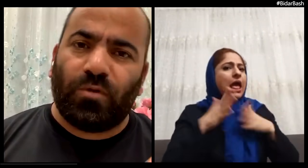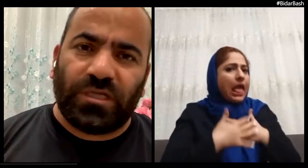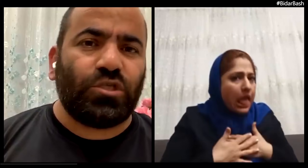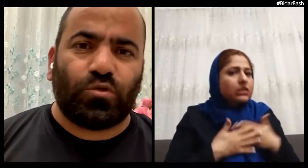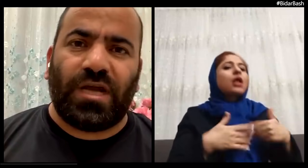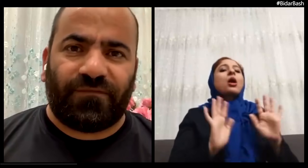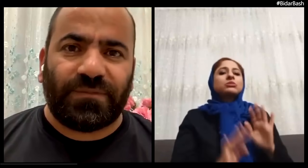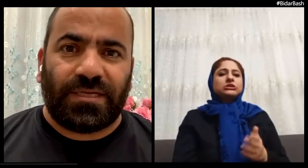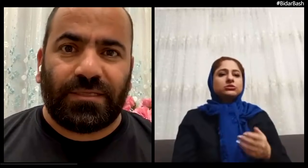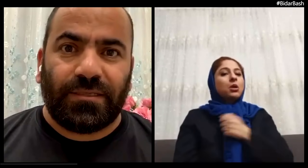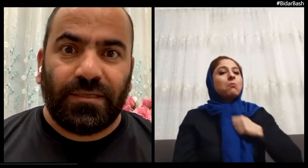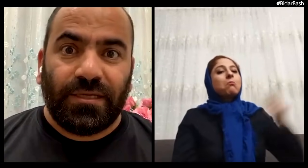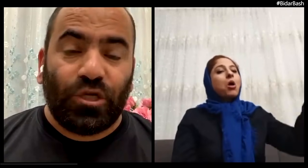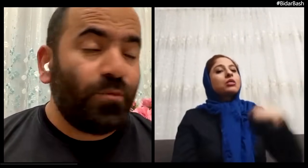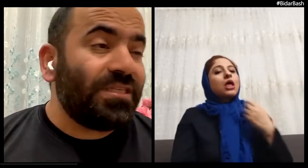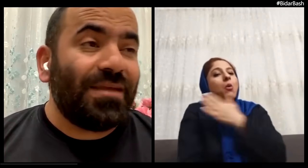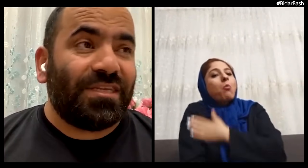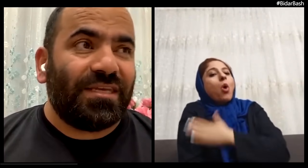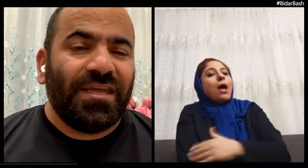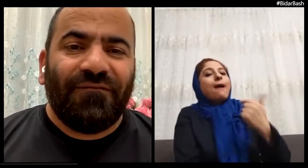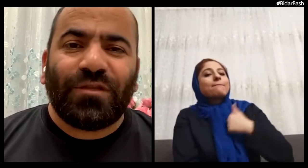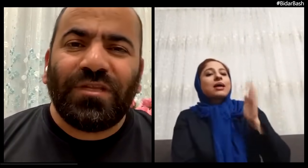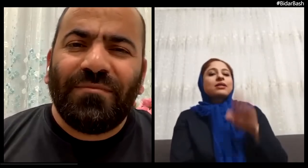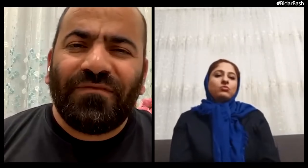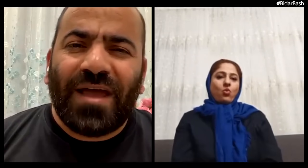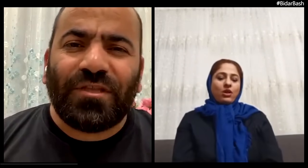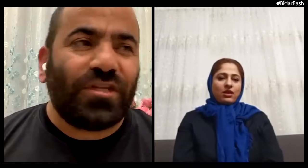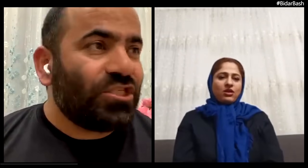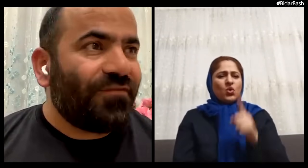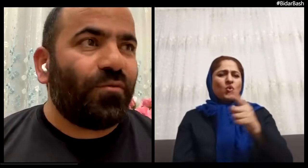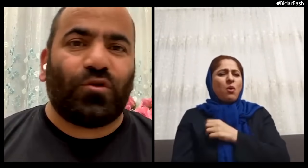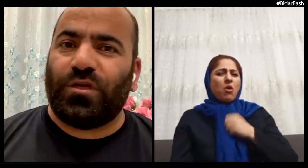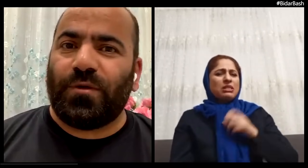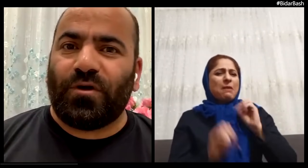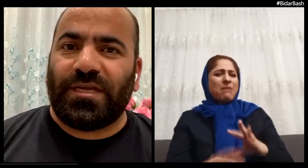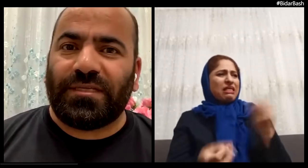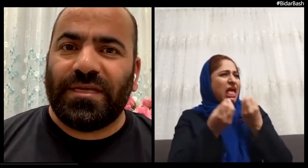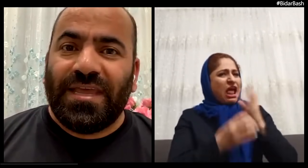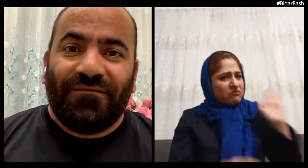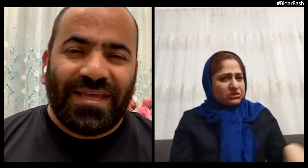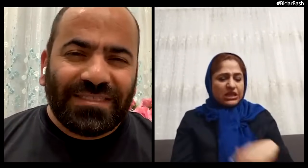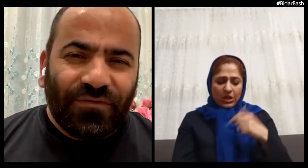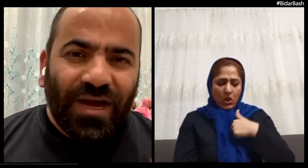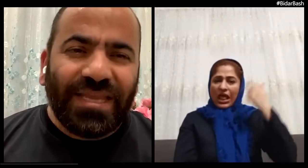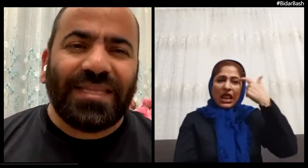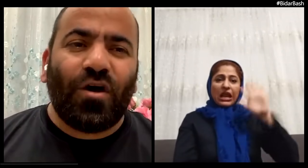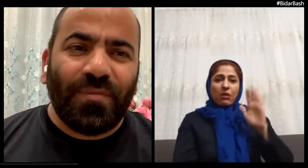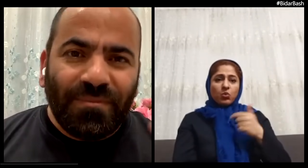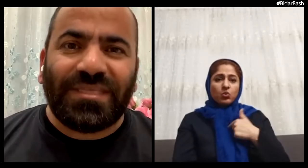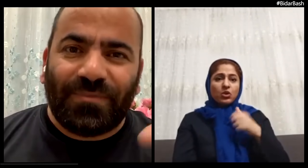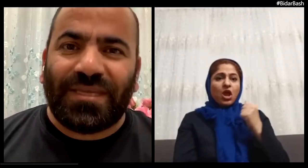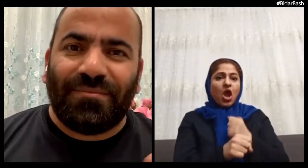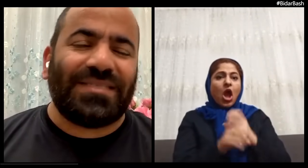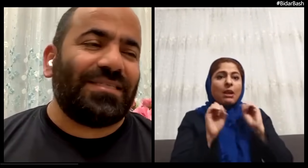دادم با مادرش اینجوری حرف میزنه، اینو بهت نمیگه، و تو نمیفهمی داری جفا میکنی به مادرت و اتفاقا